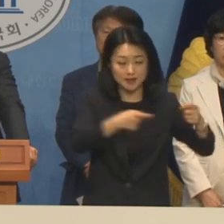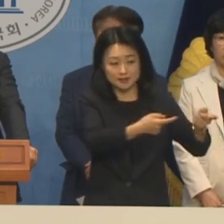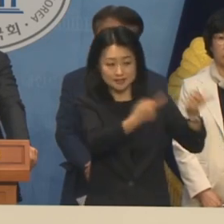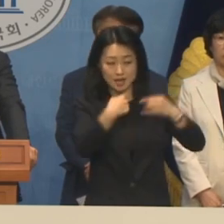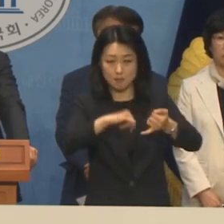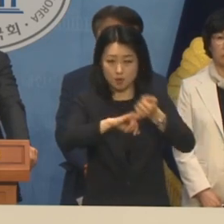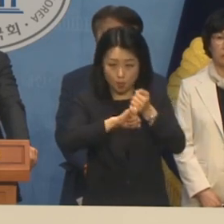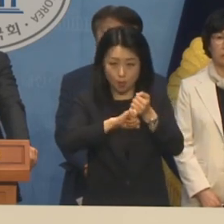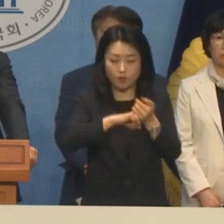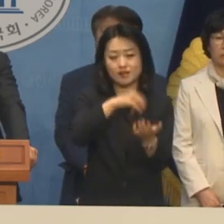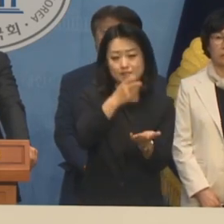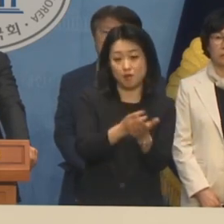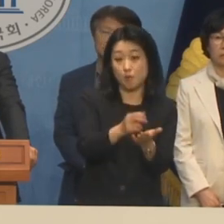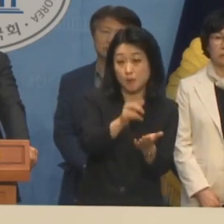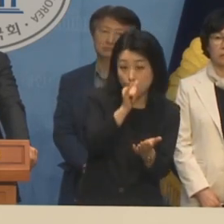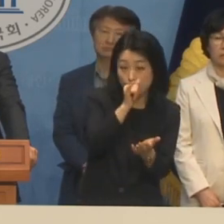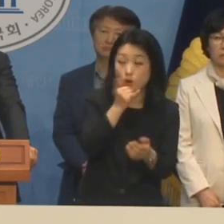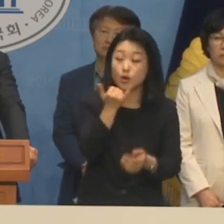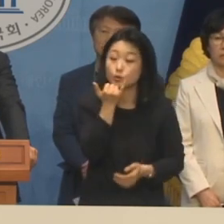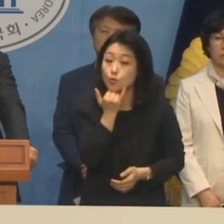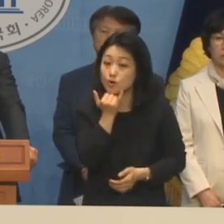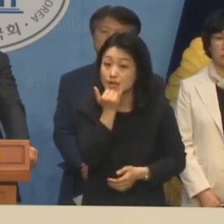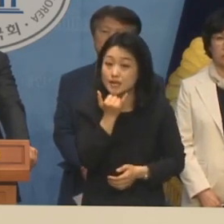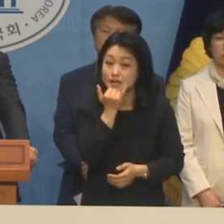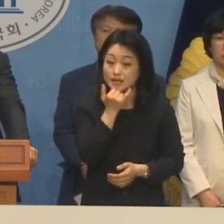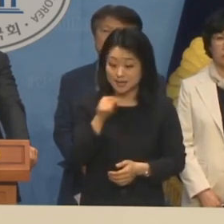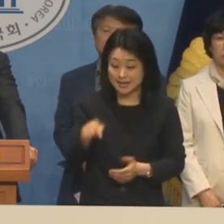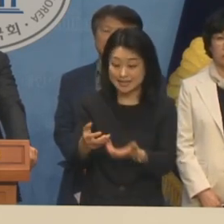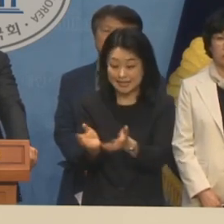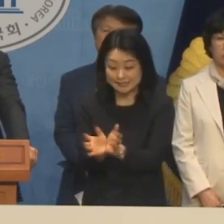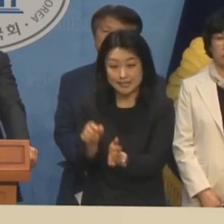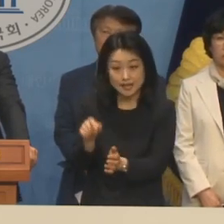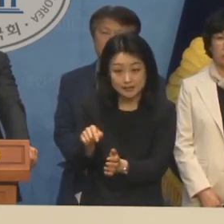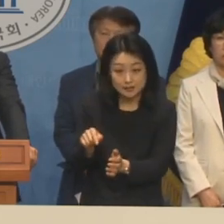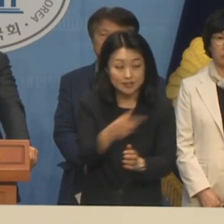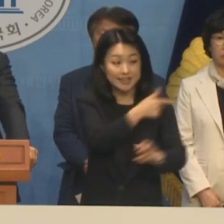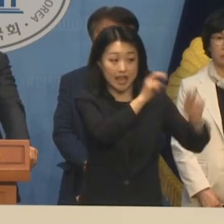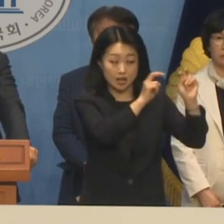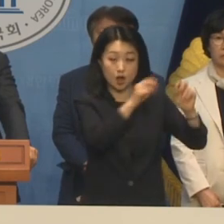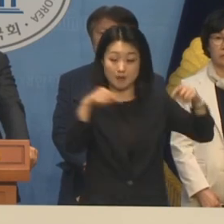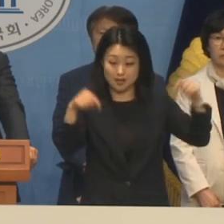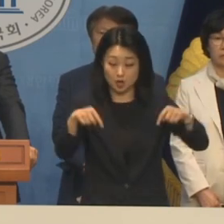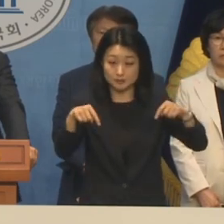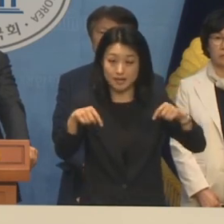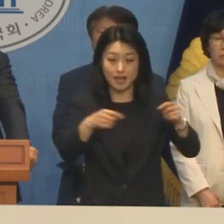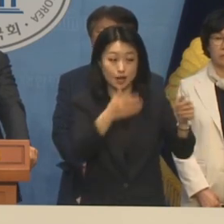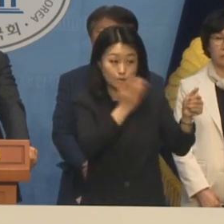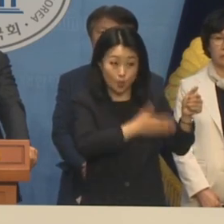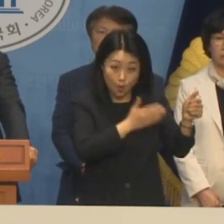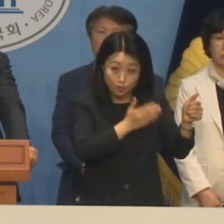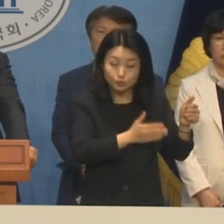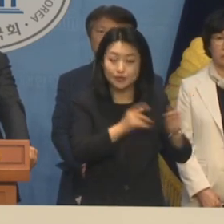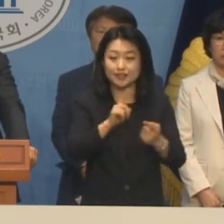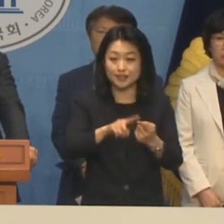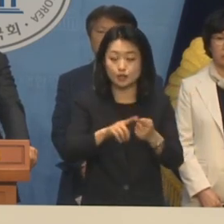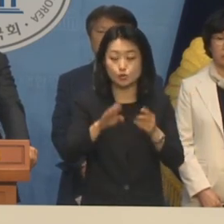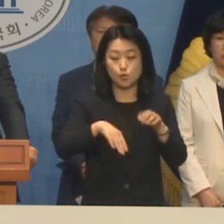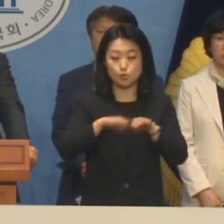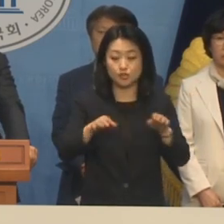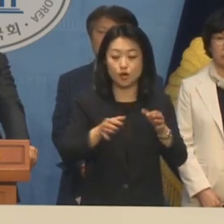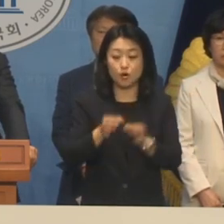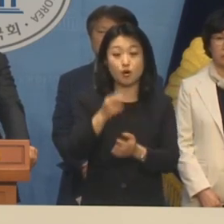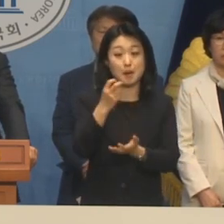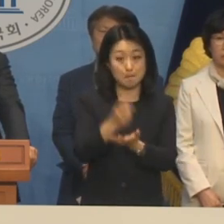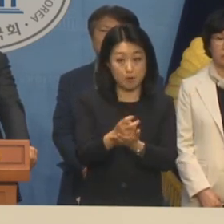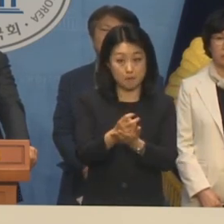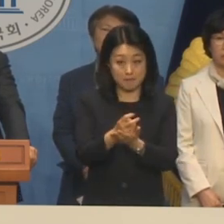있고, 독일 같은 경우도 중소기업이나 소상공인 단체들이 대기업과의 협상들을 요구하는 부분들에 대해서는 공정거래법상에